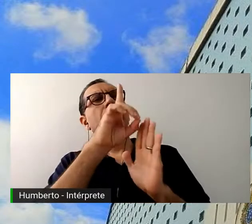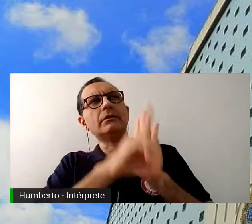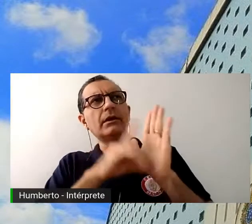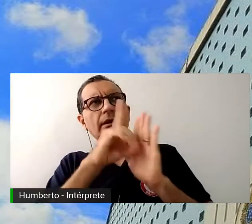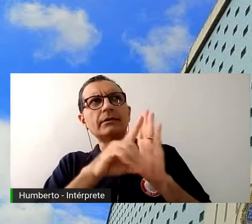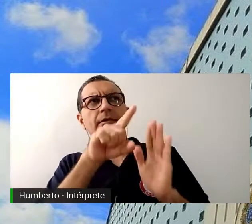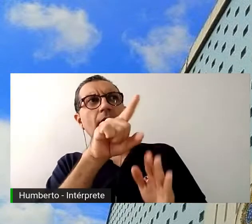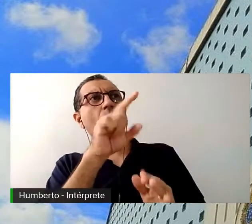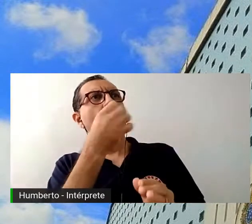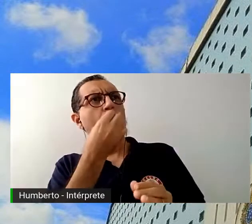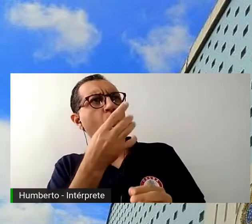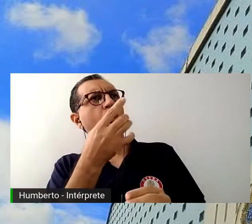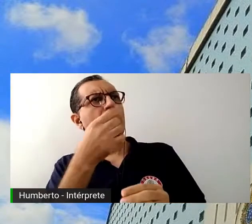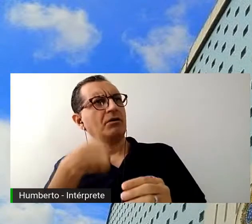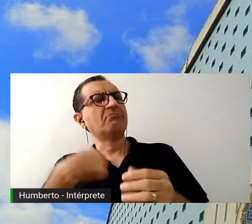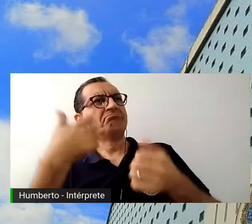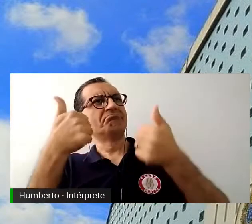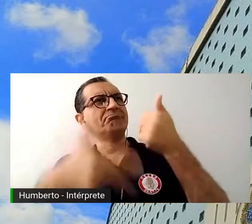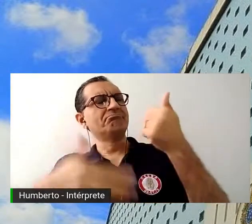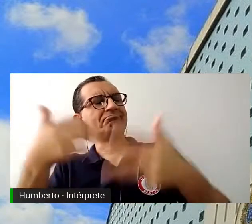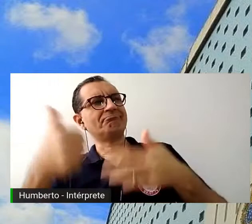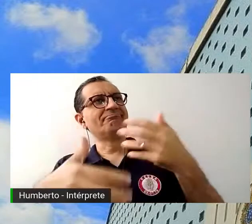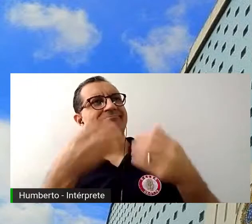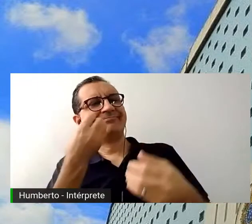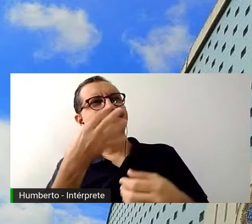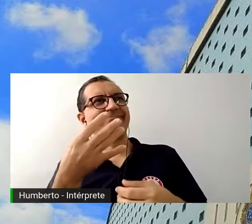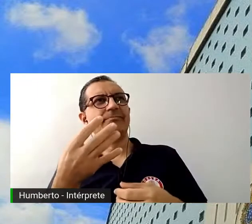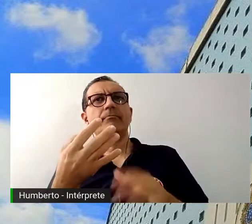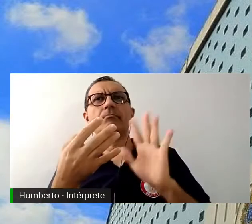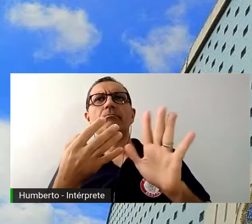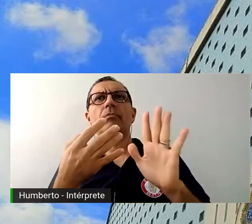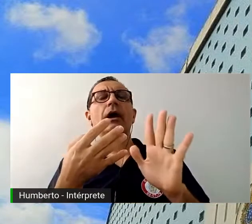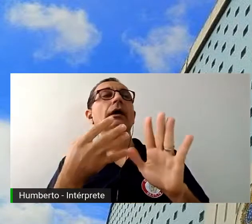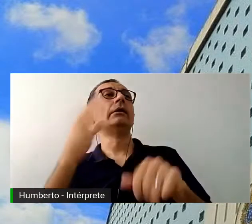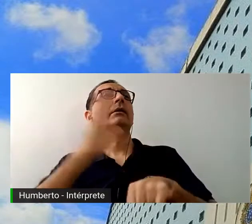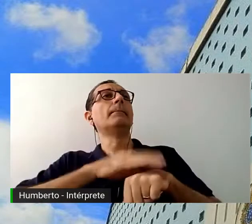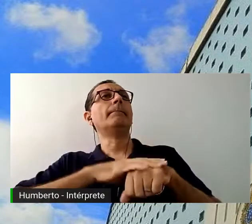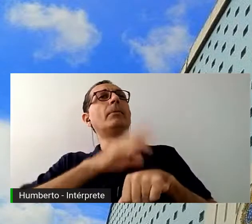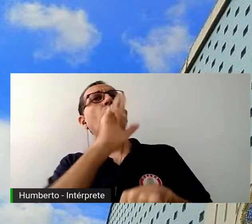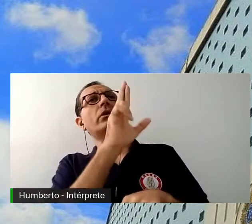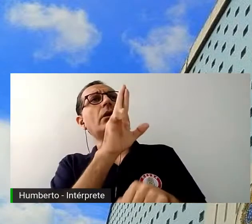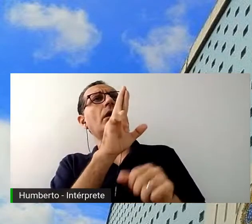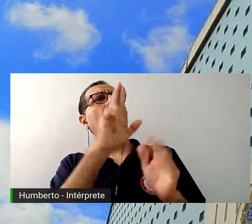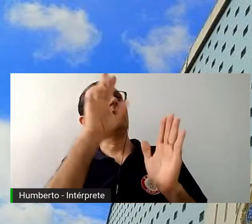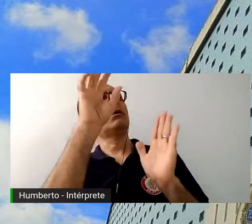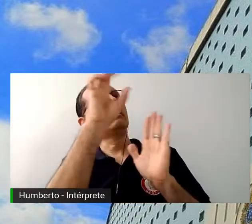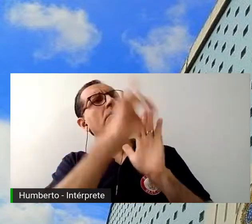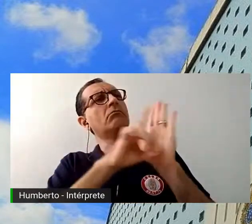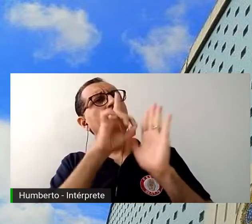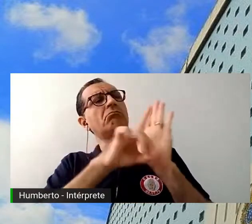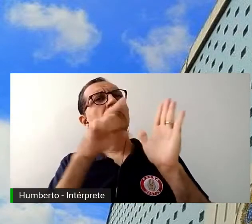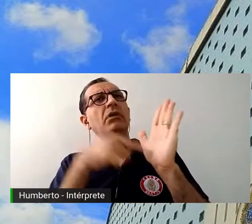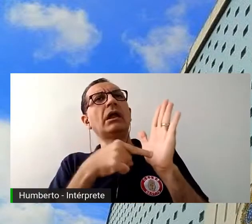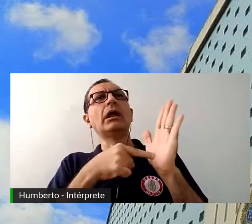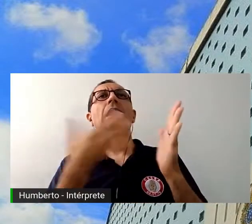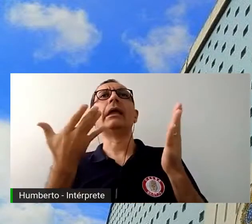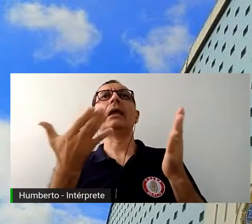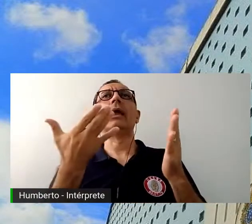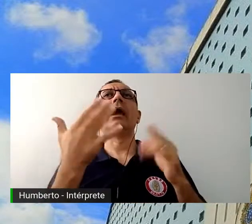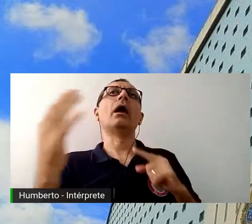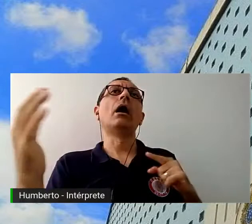reconhecer de onde elas falam, para quem elas falam, onde elas querem chegar.